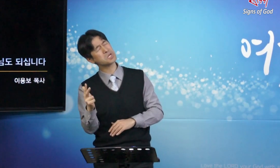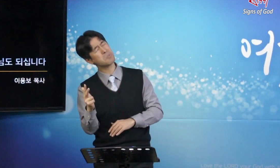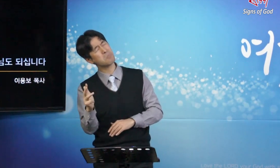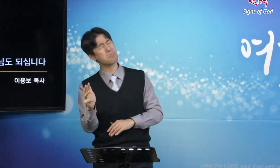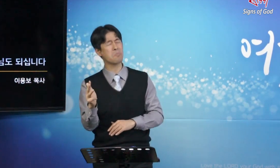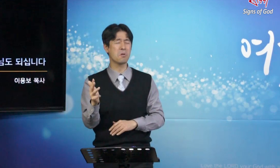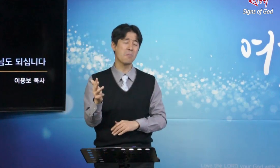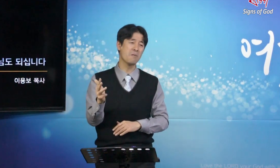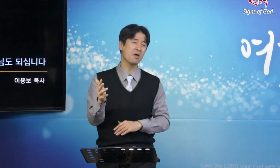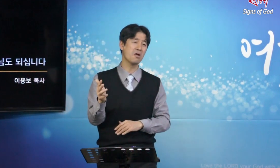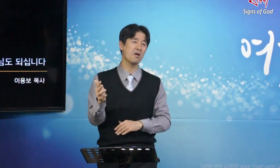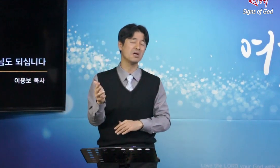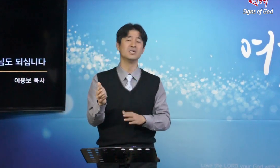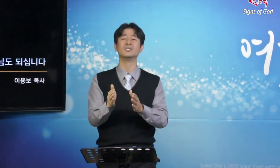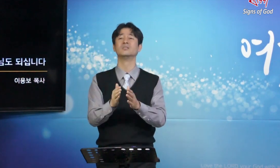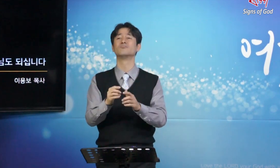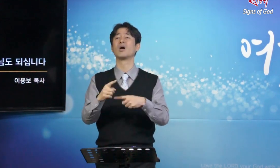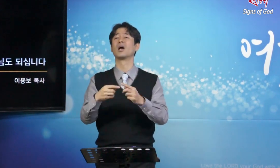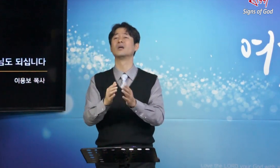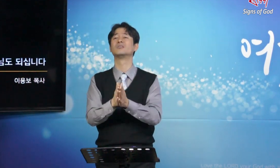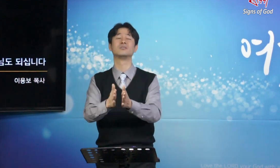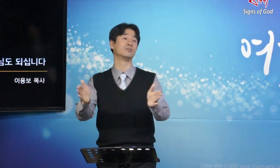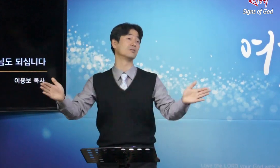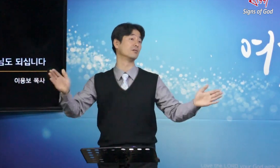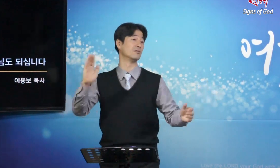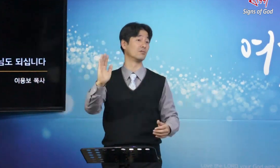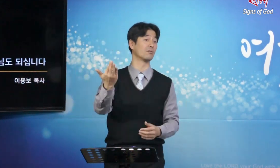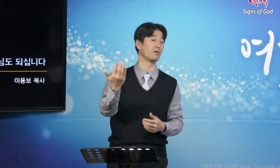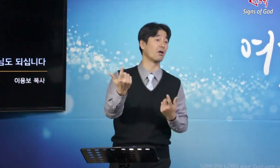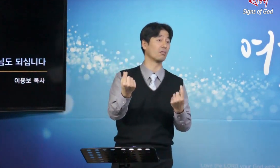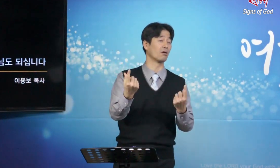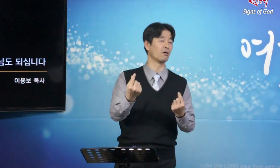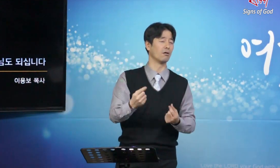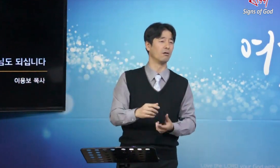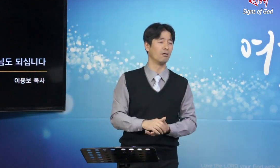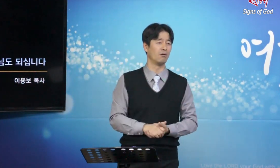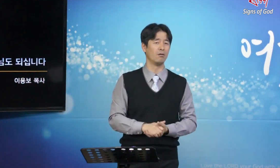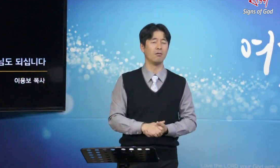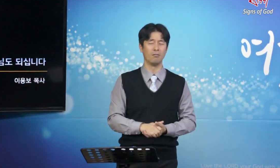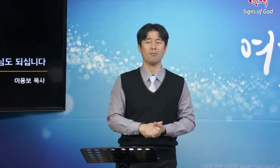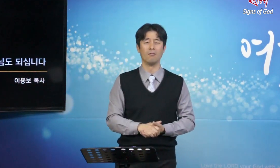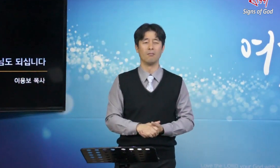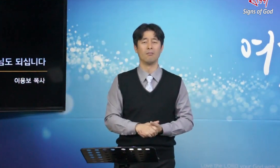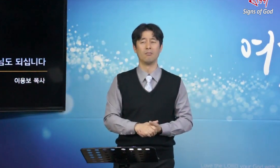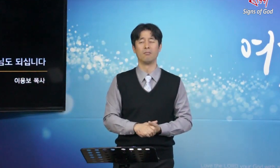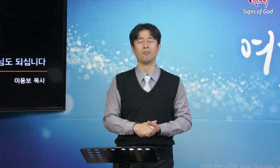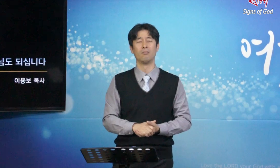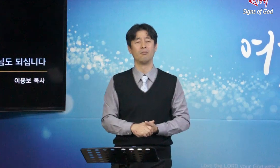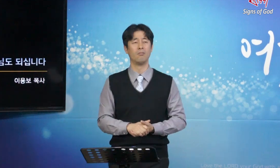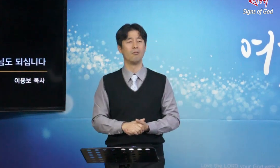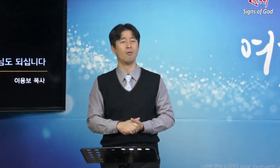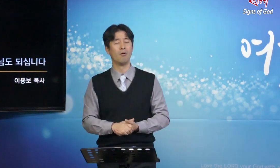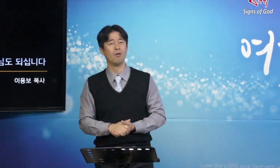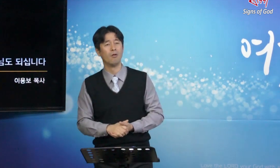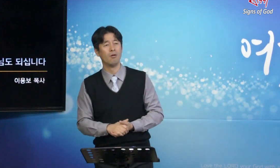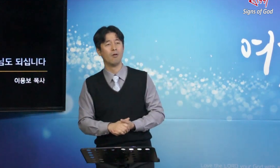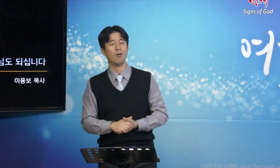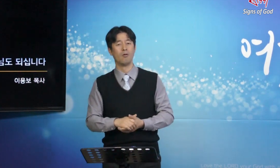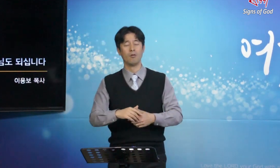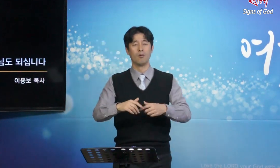1800년대, 1700년대, 1800년대 그렇게 처음 이제 수화가 시작되지 않았을까 생각해 봅니다.